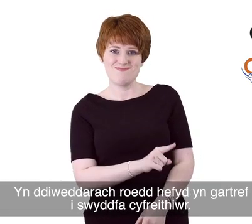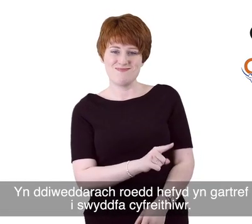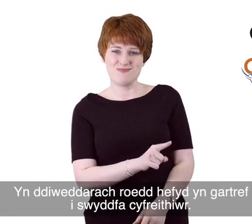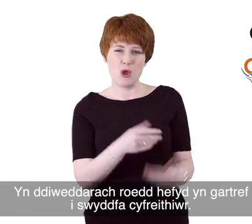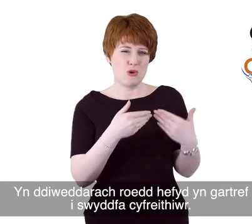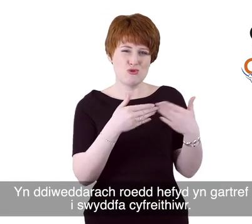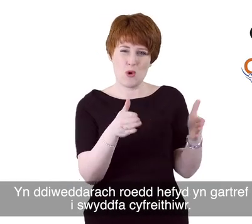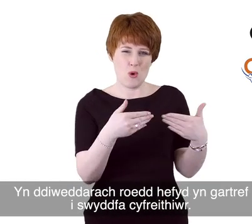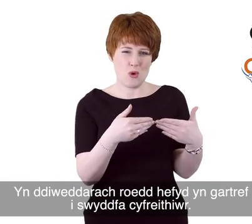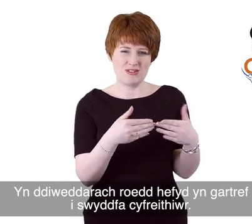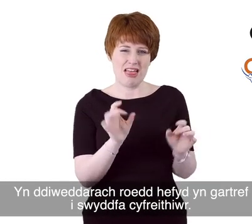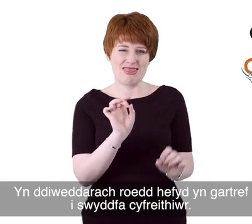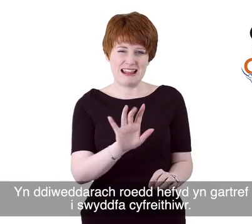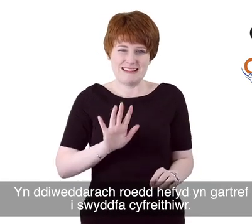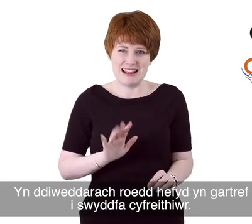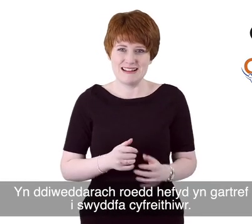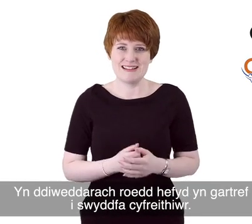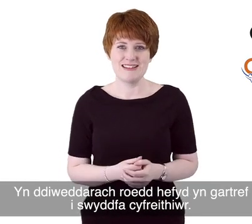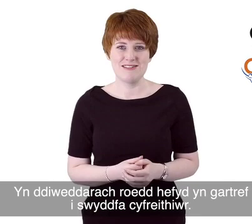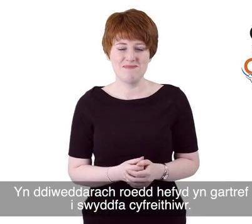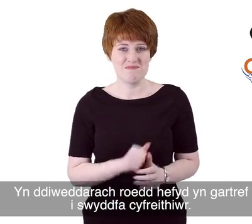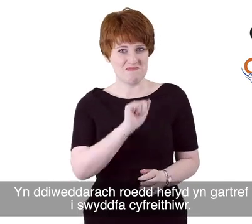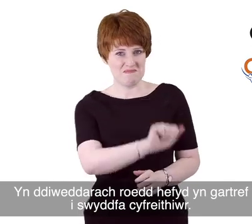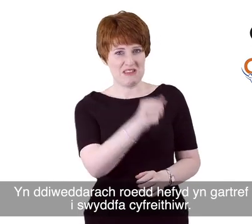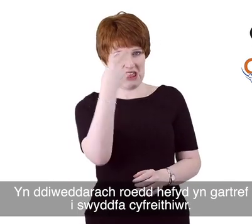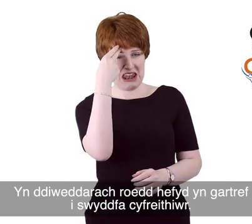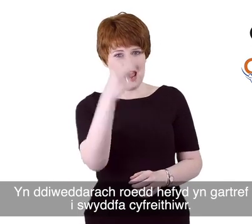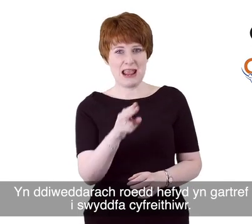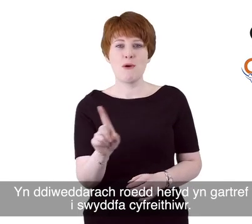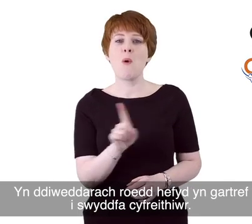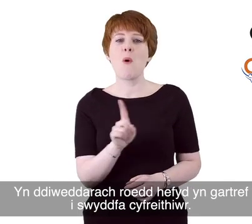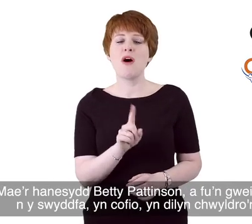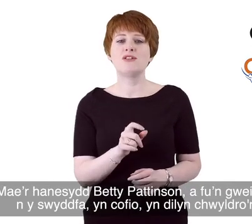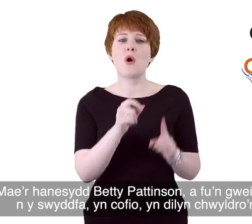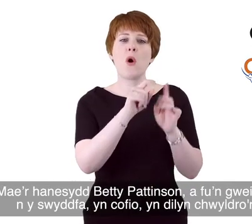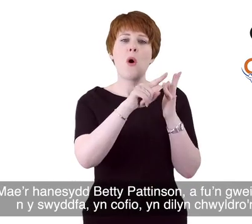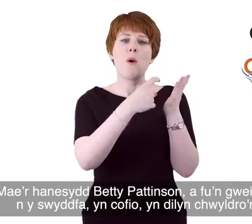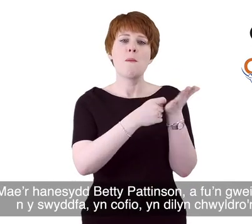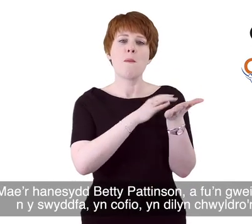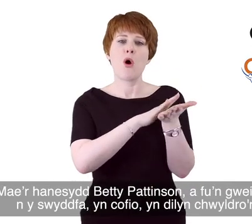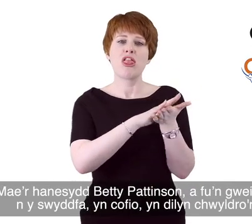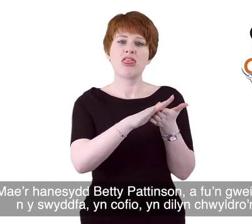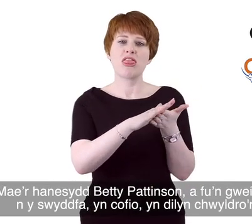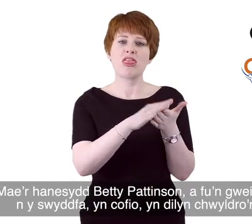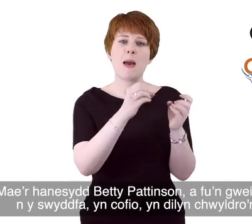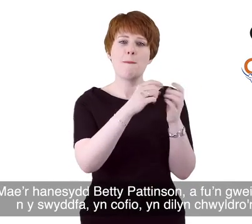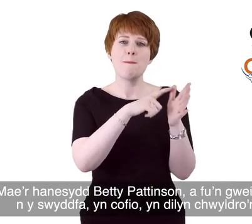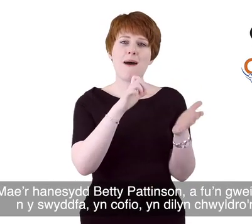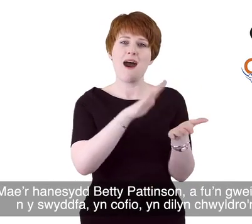Yn diweddarach, roedd hefyd yn gartref i swyddfa gyfreithiwr. Mae'r hanesydd Betty Patterson a fi'n gweithio yn y swyddfa